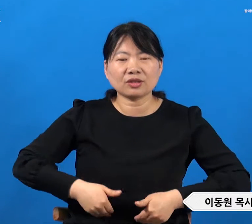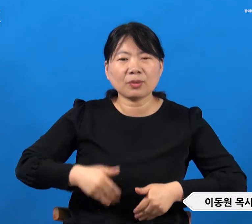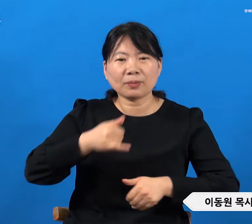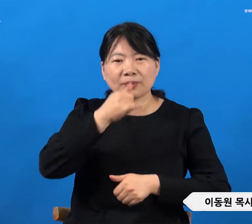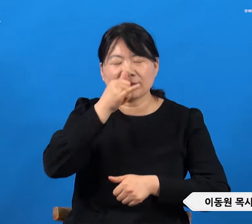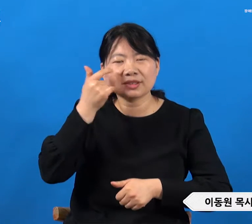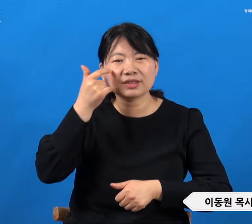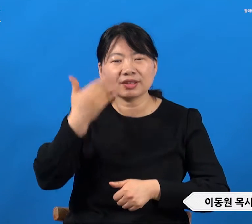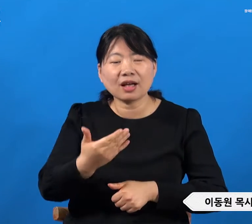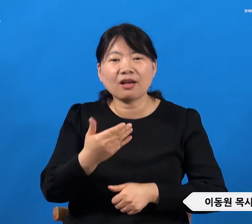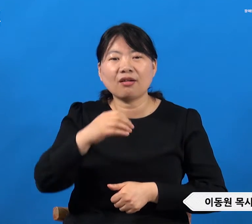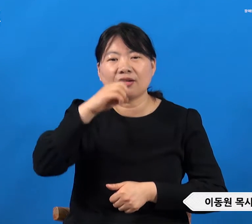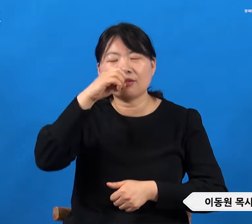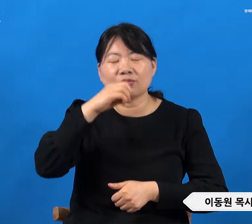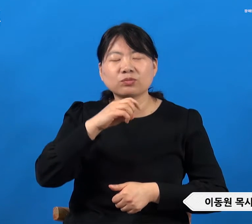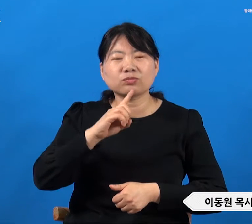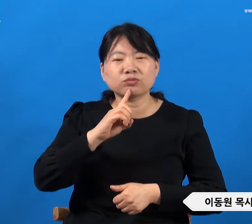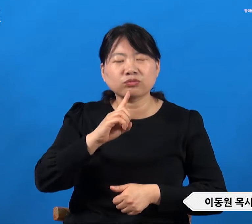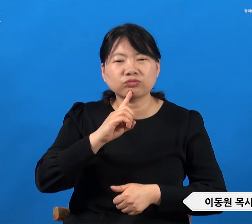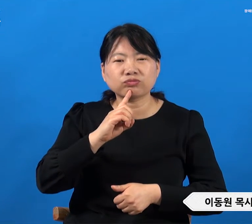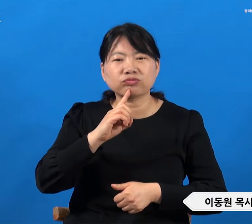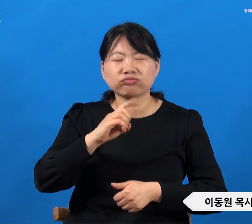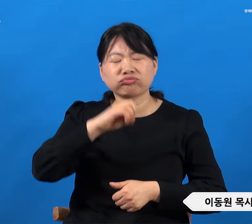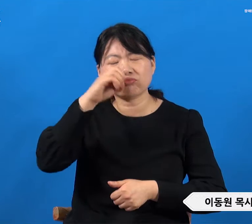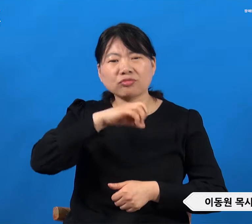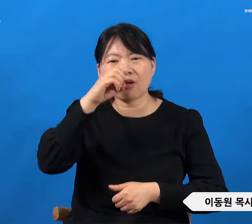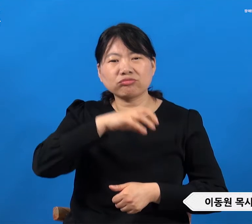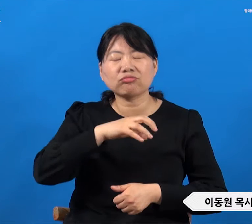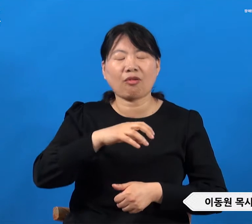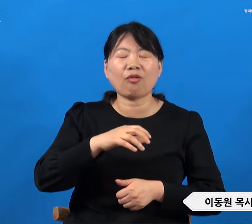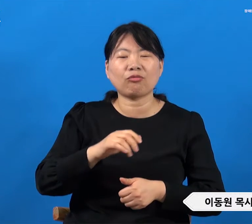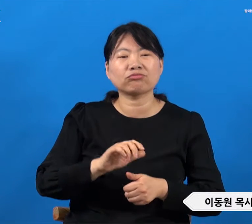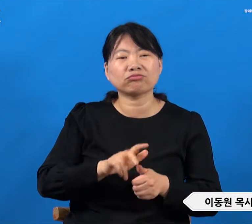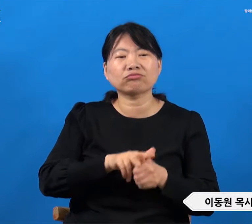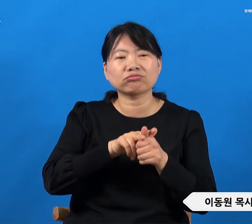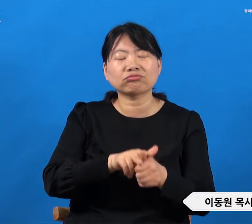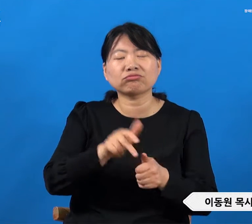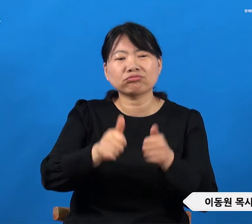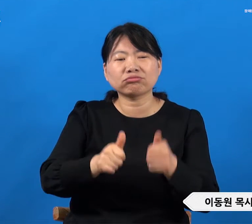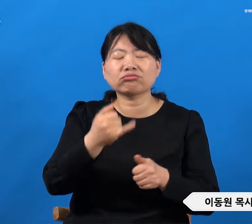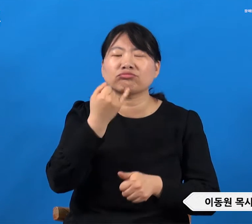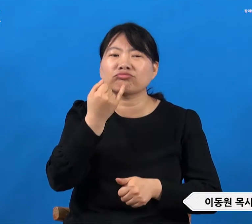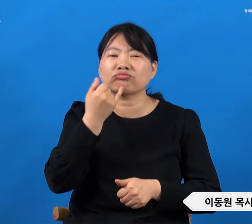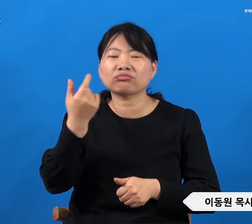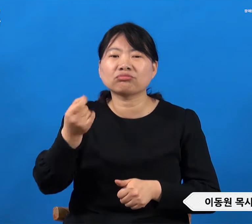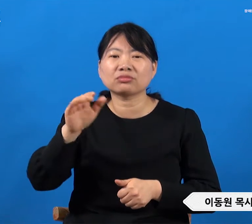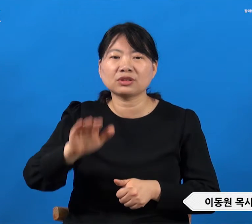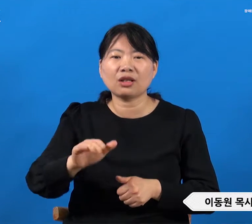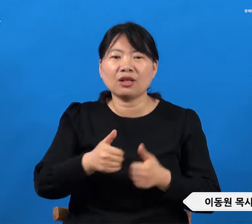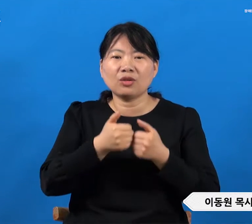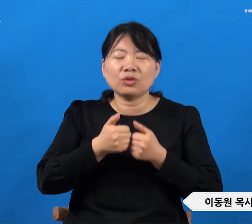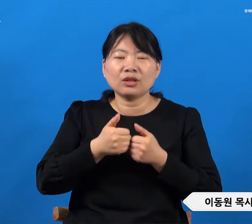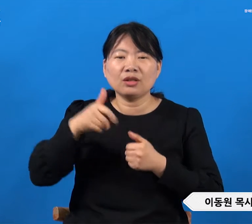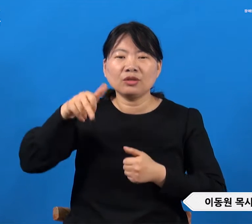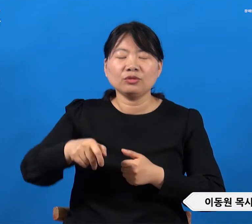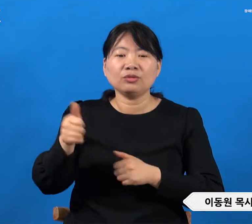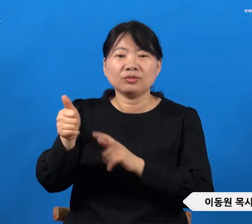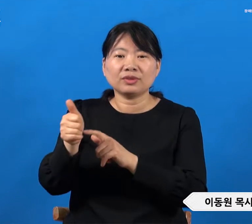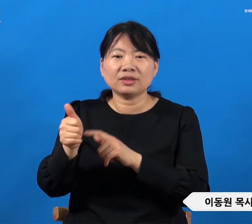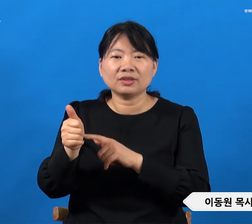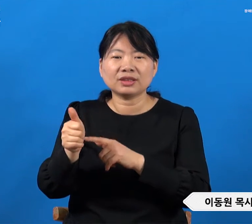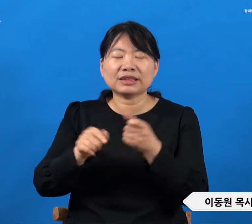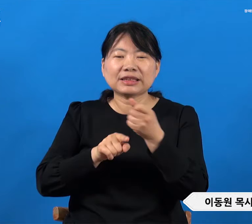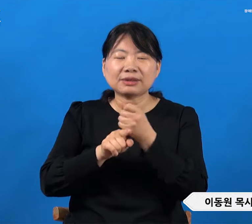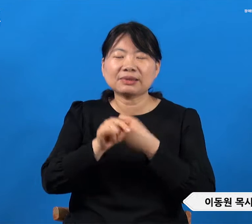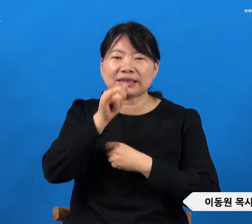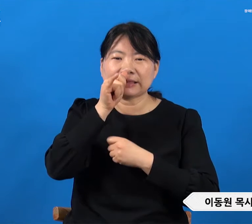있느냐? 그냥 말 빨리 달리는 걸로 경주하면 됐지. 이런 논의는 쿠베르탕